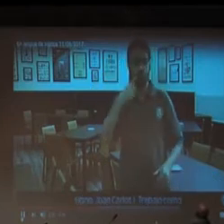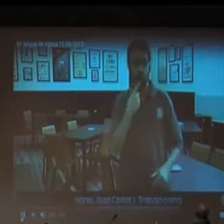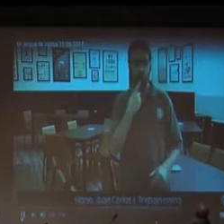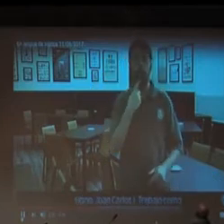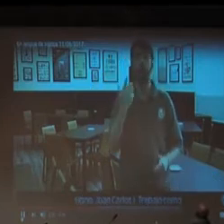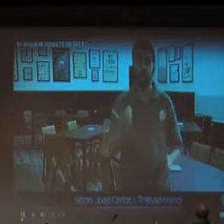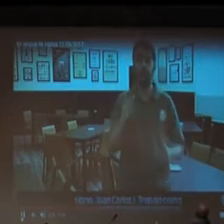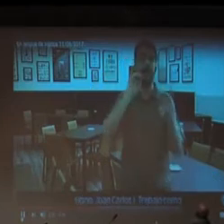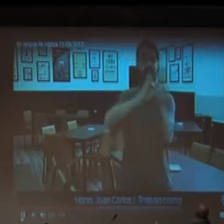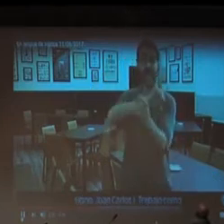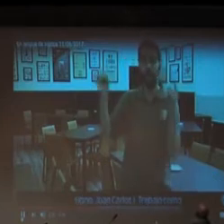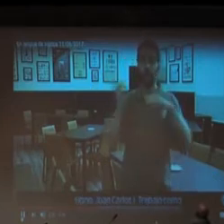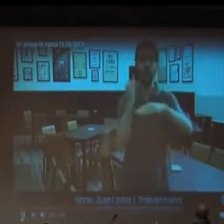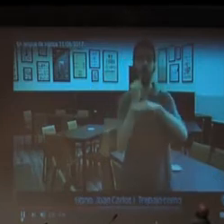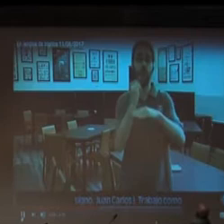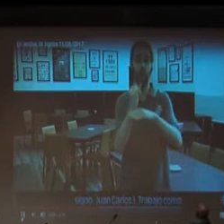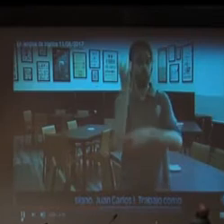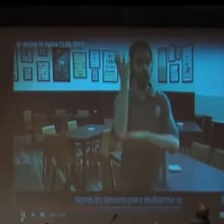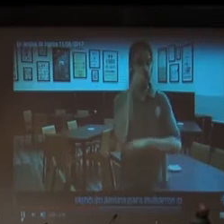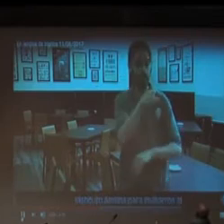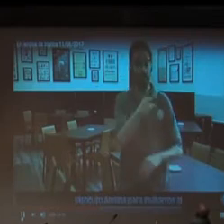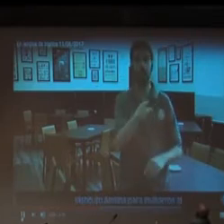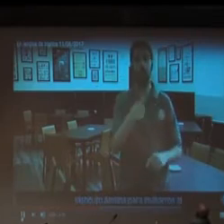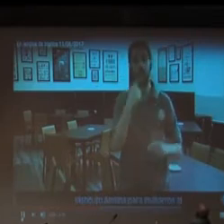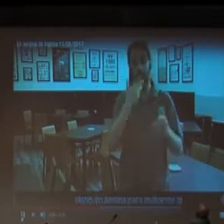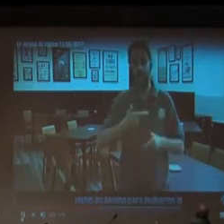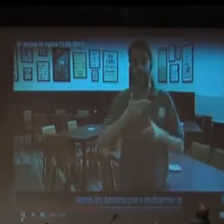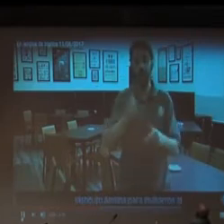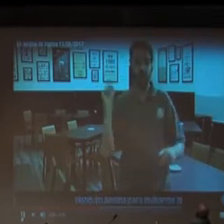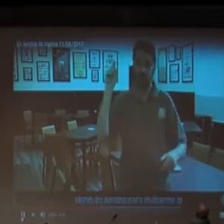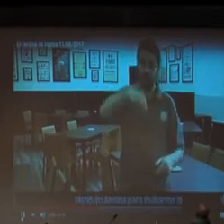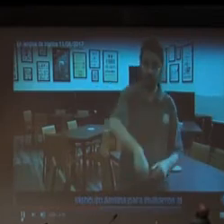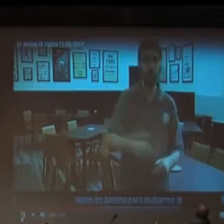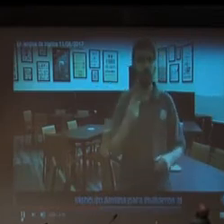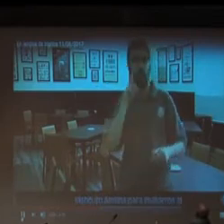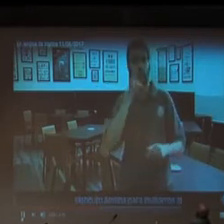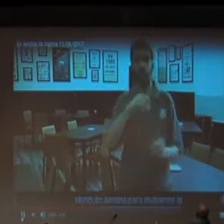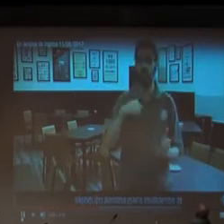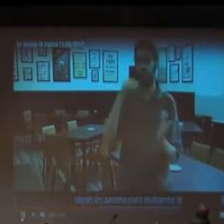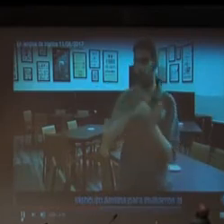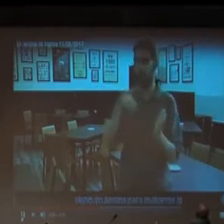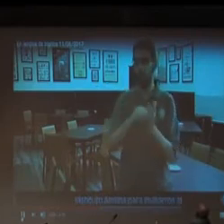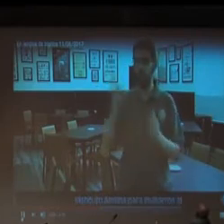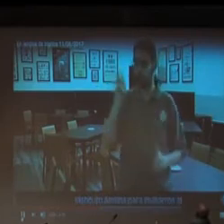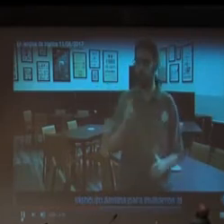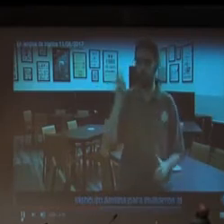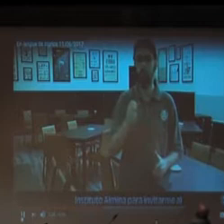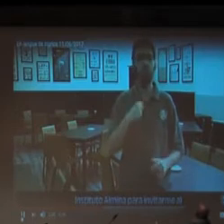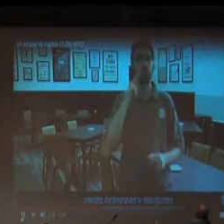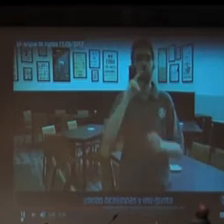Trabajo como asesor sordo y me han llamado del Instituto Almina para invitarme al café con signos. Ya he venido en varias